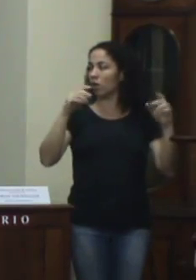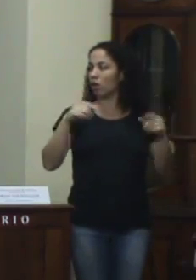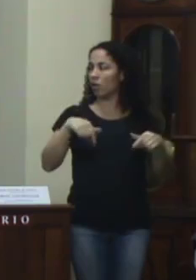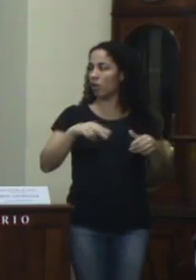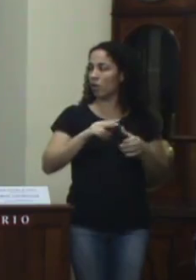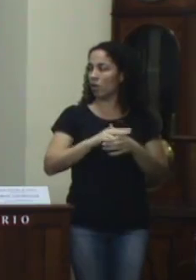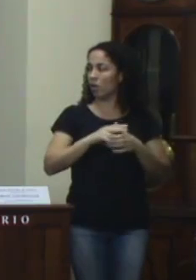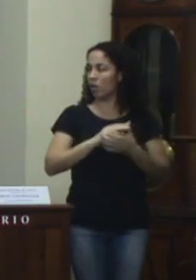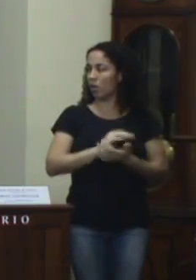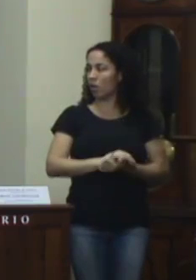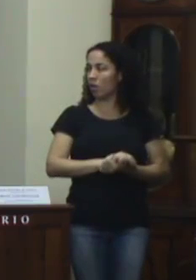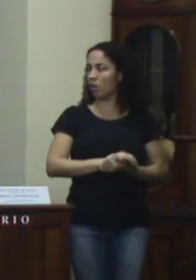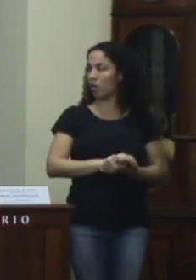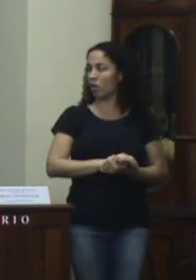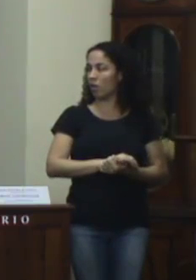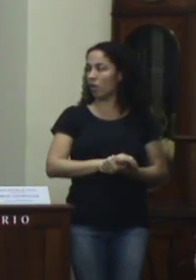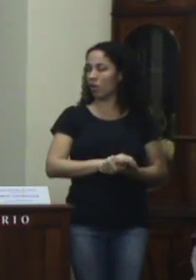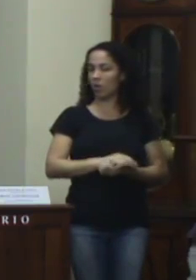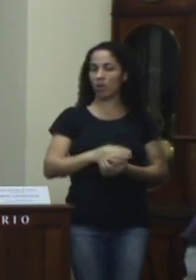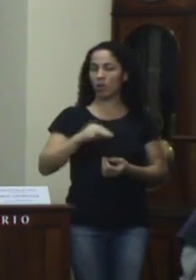interesse do município.